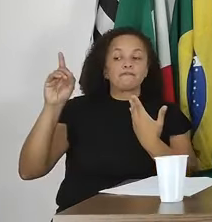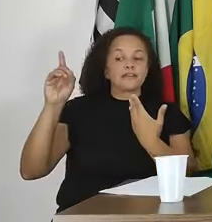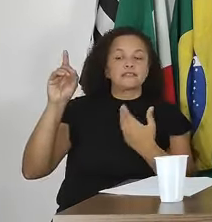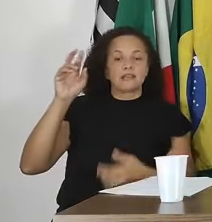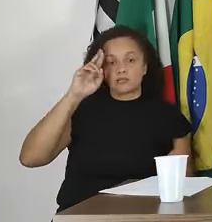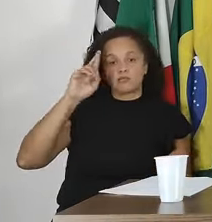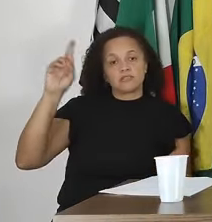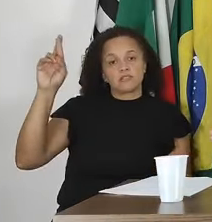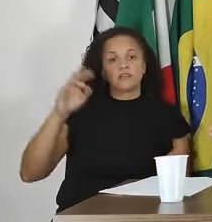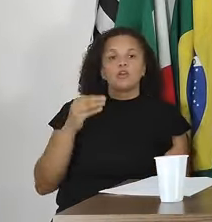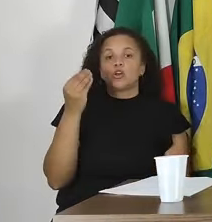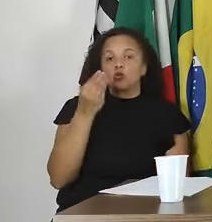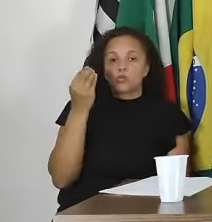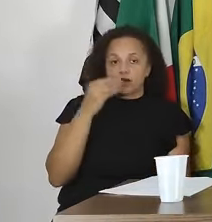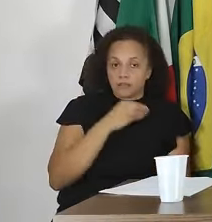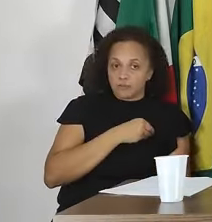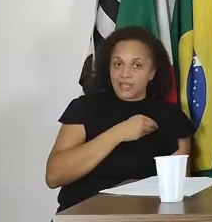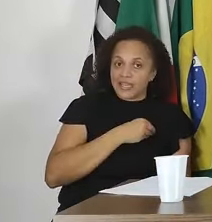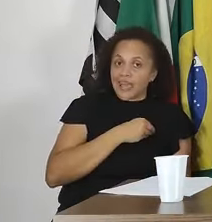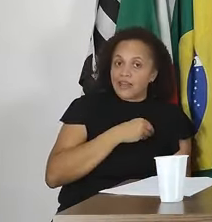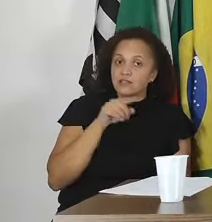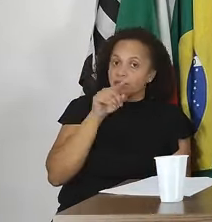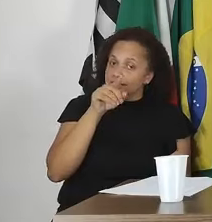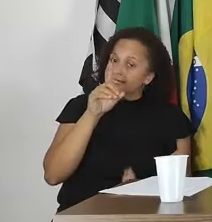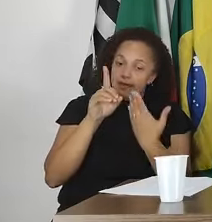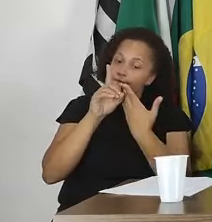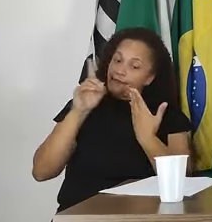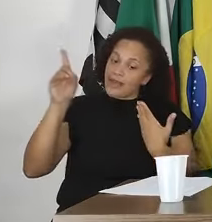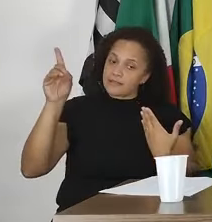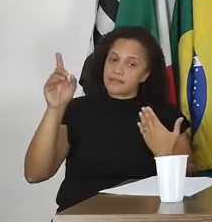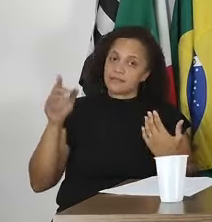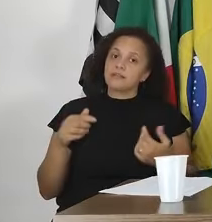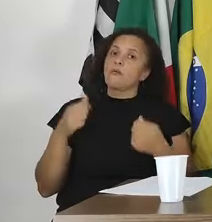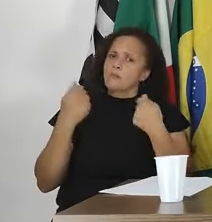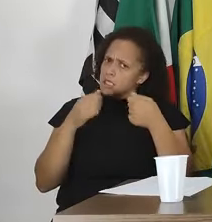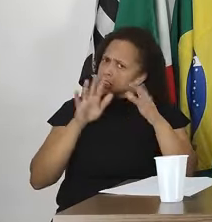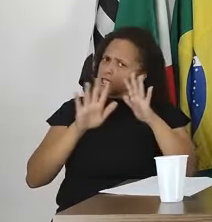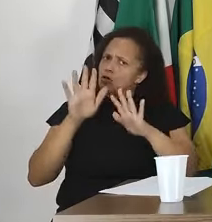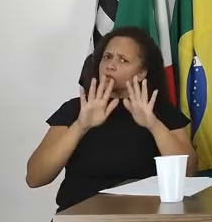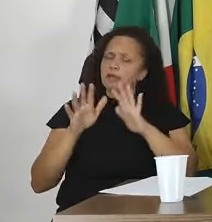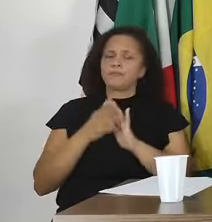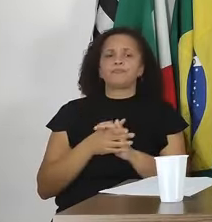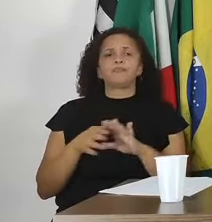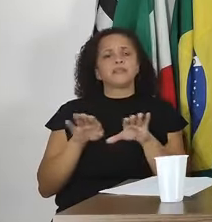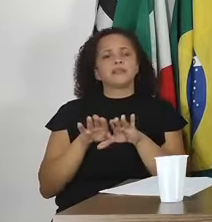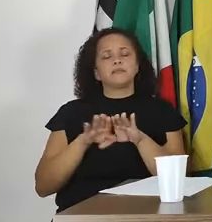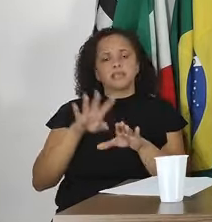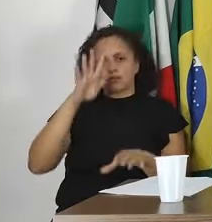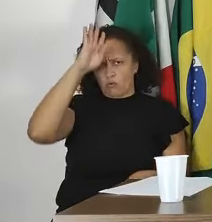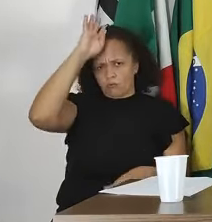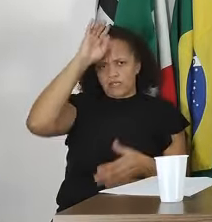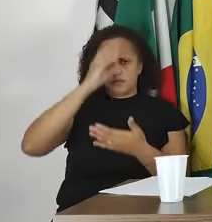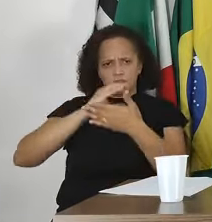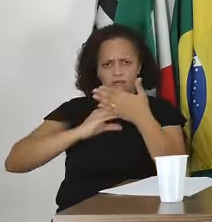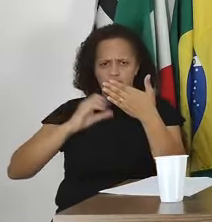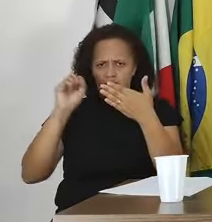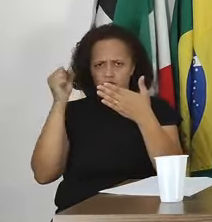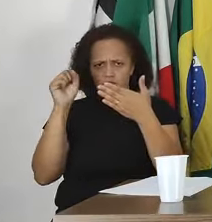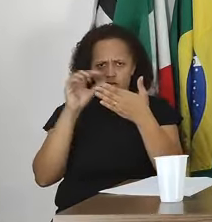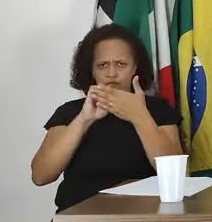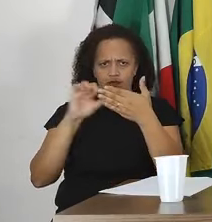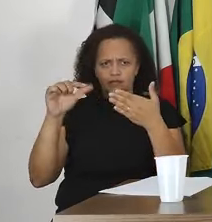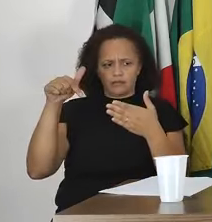te afasta de mim. Foi isso que o Senhor me falou. E aí ele falou também, me levou para Romanos 8:7. Porquanto a inclinação